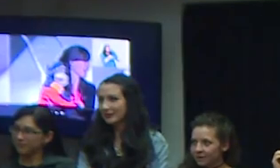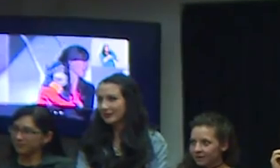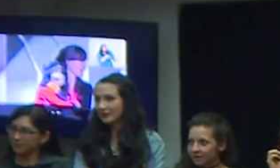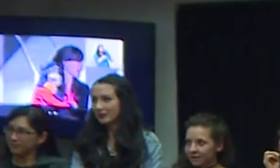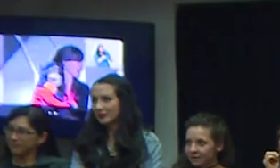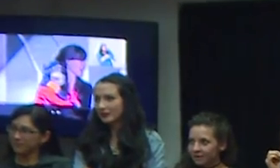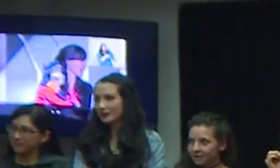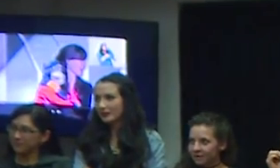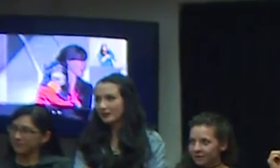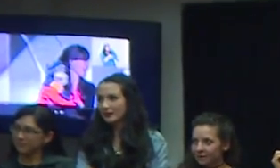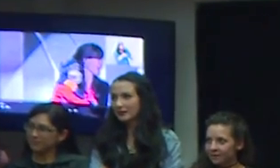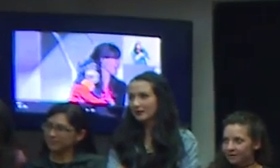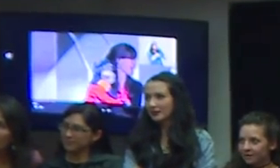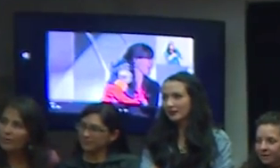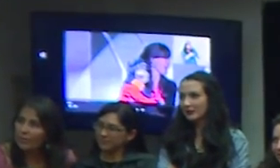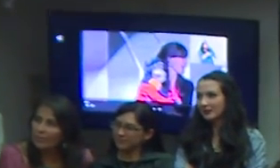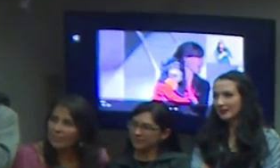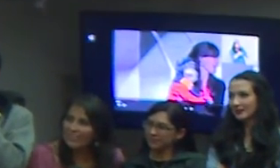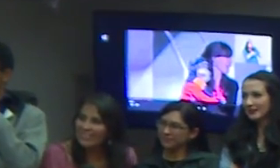No a ti, profe.